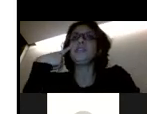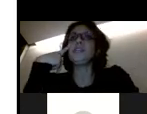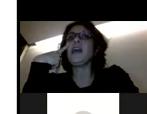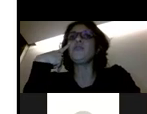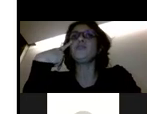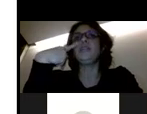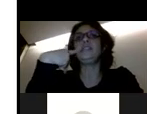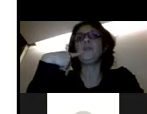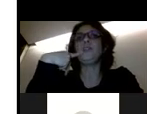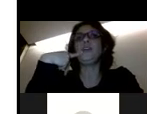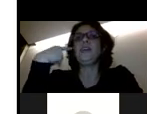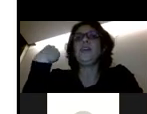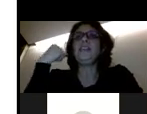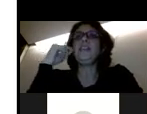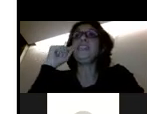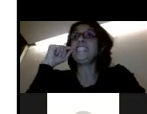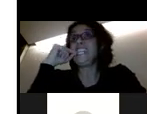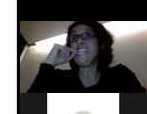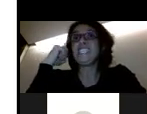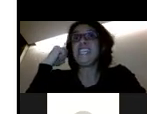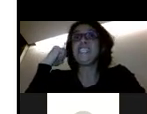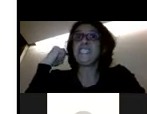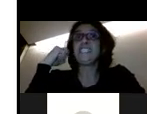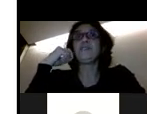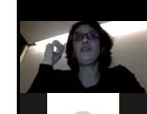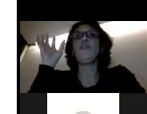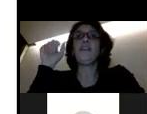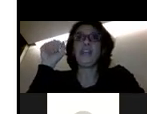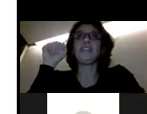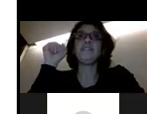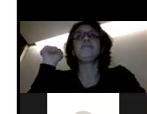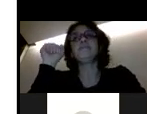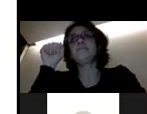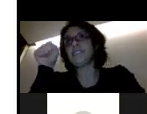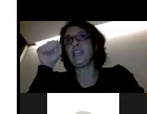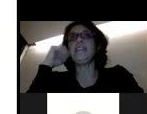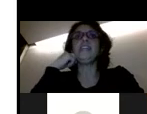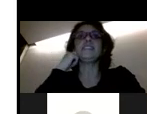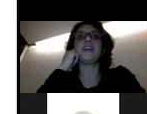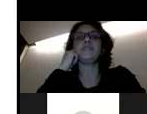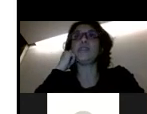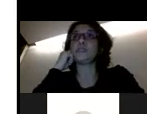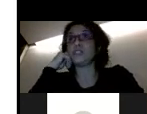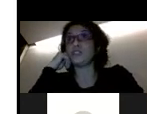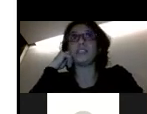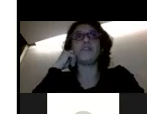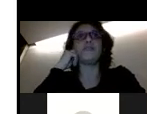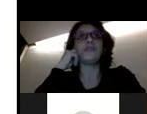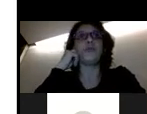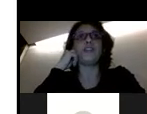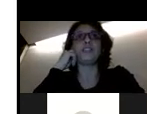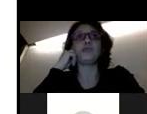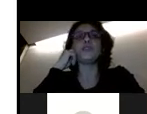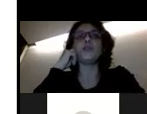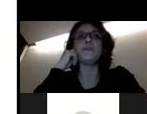ojos semicerrados, el tipo de dientes en S, o cabeza hacia la derecha, una expresión de tal